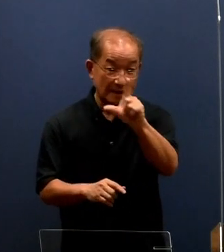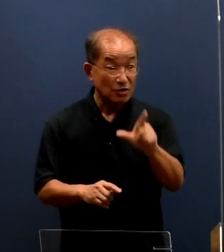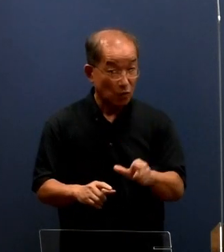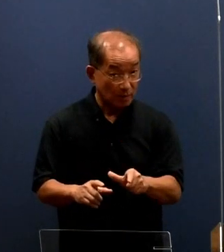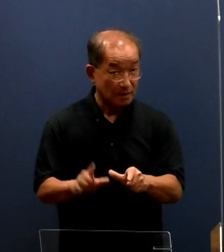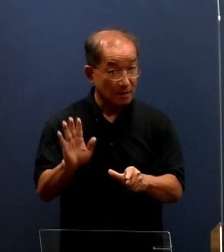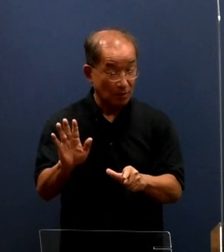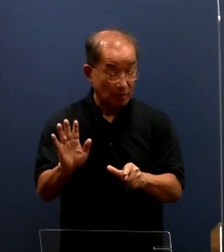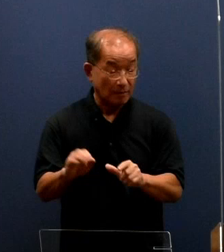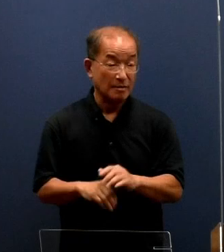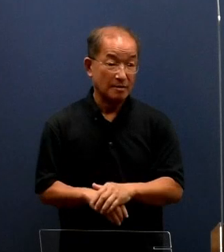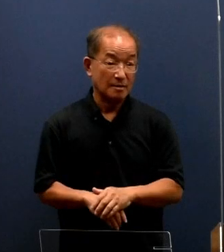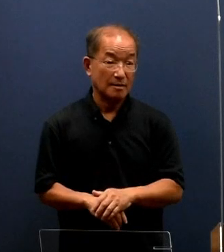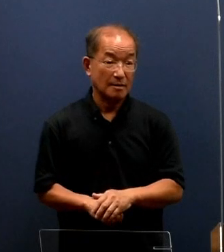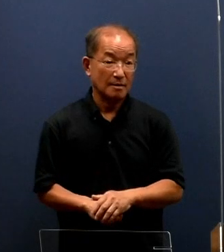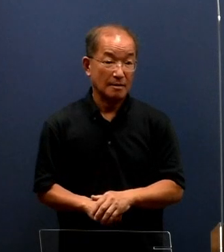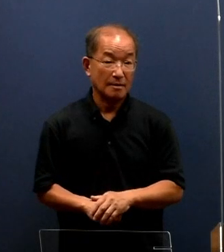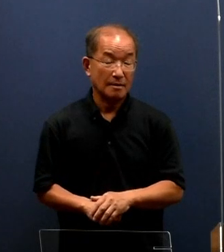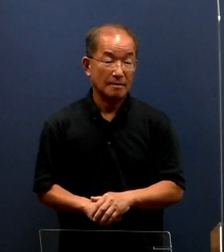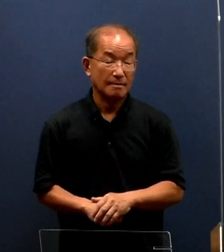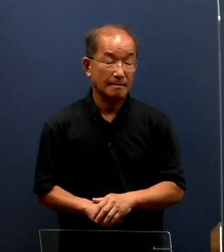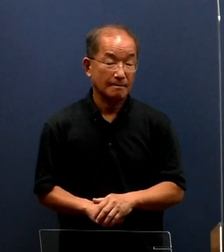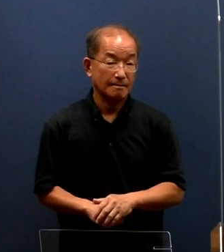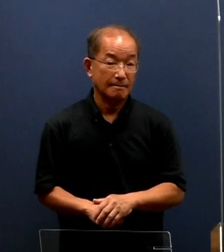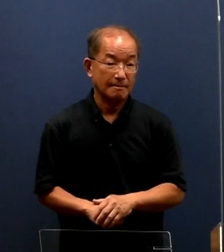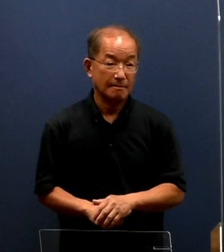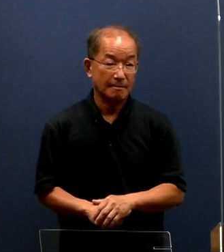のようですので、ちょっと